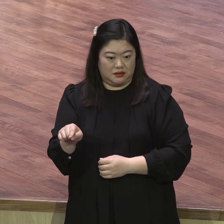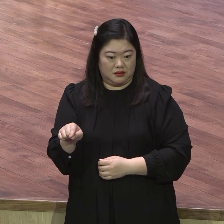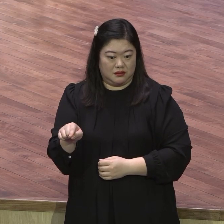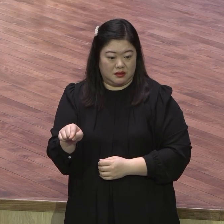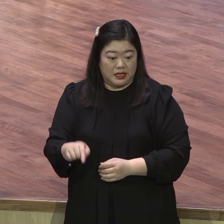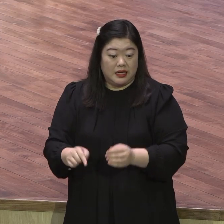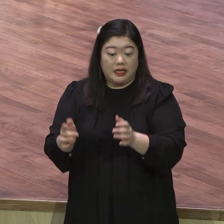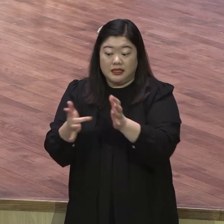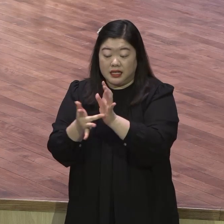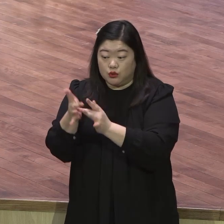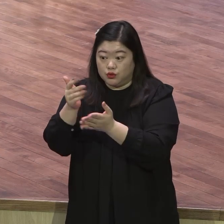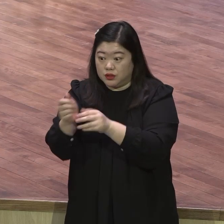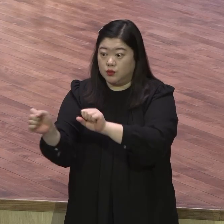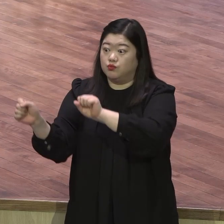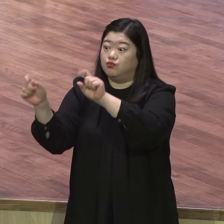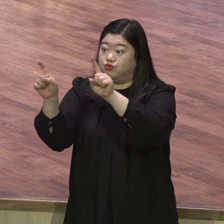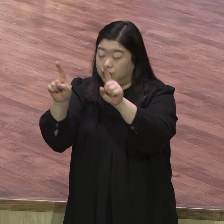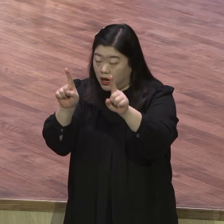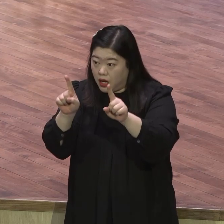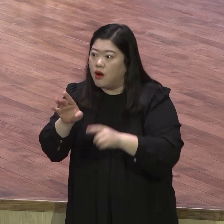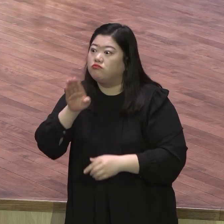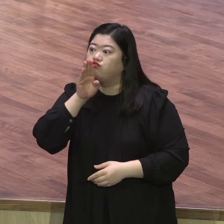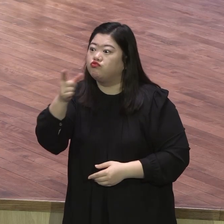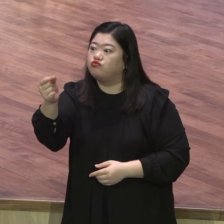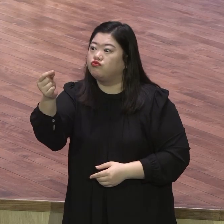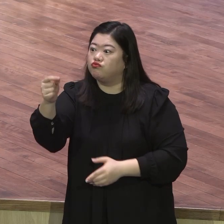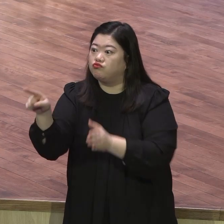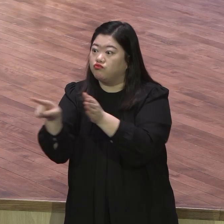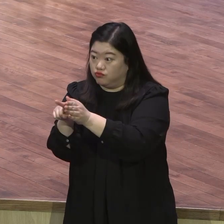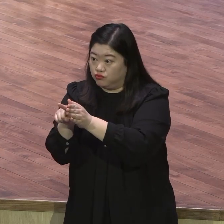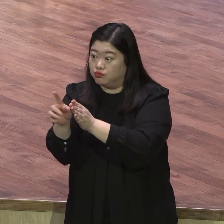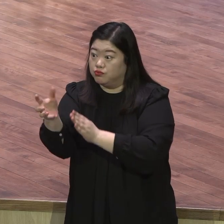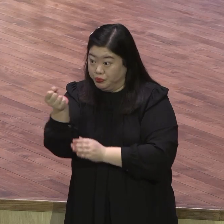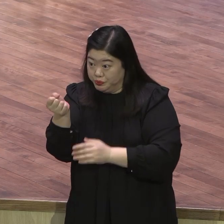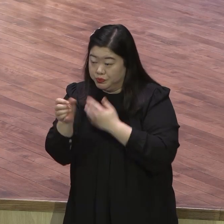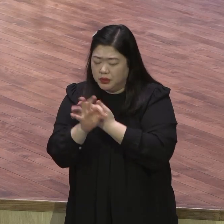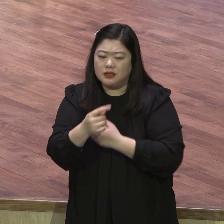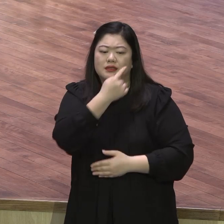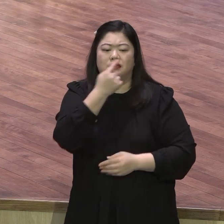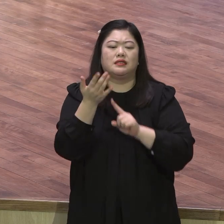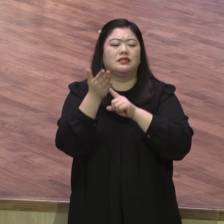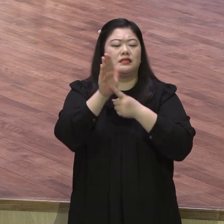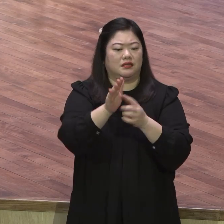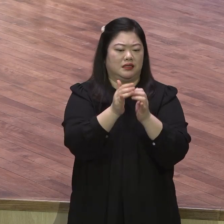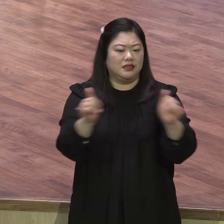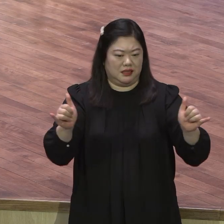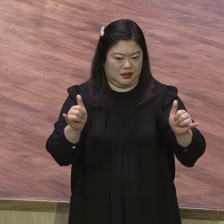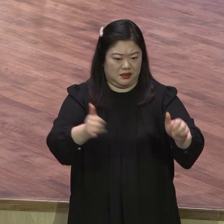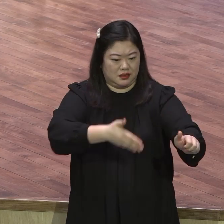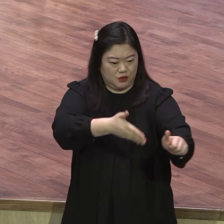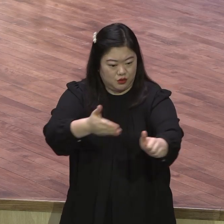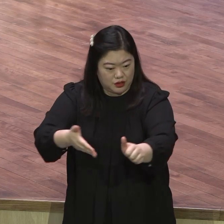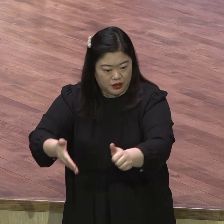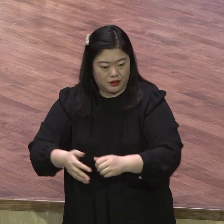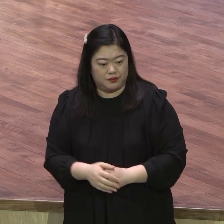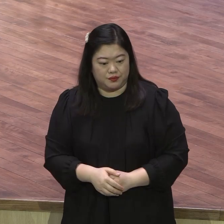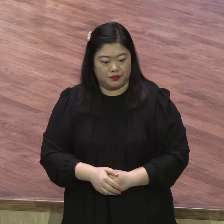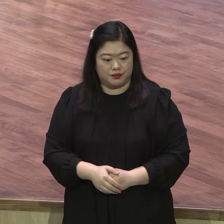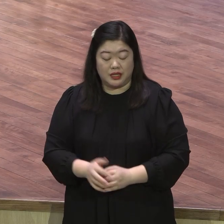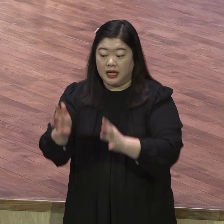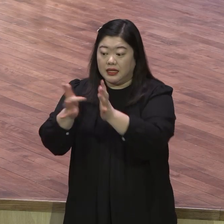부활의 정인으로 서시기 바랍니다. 부활의 정인 부활 예수 그리스도의 부활은요 내